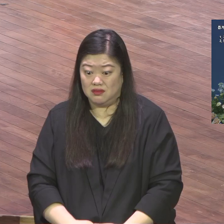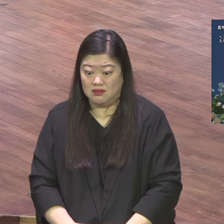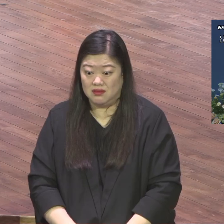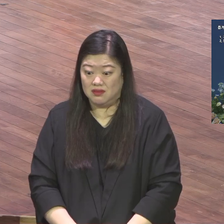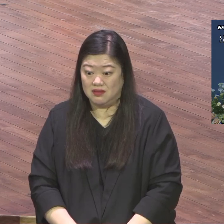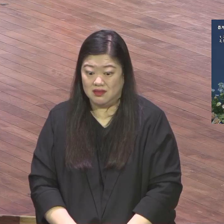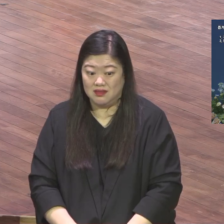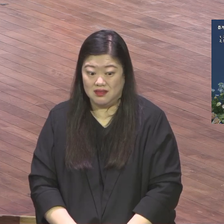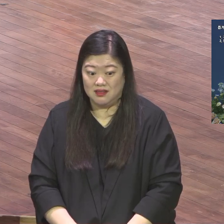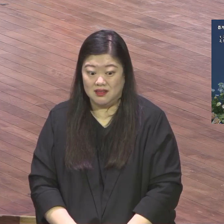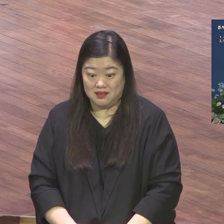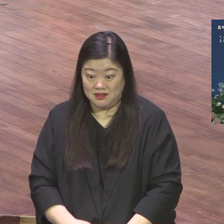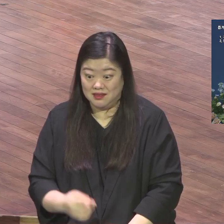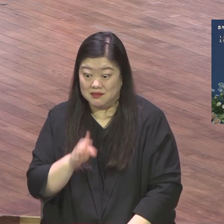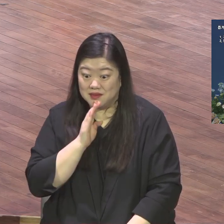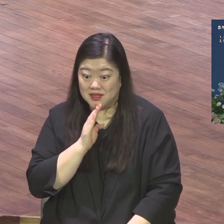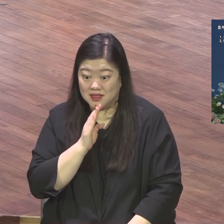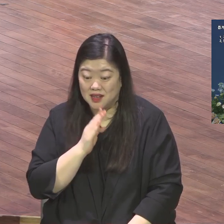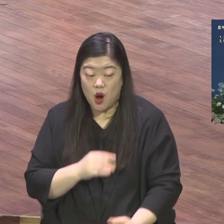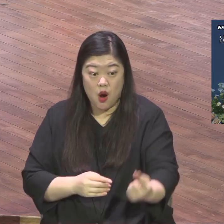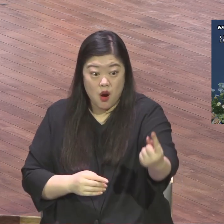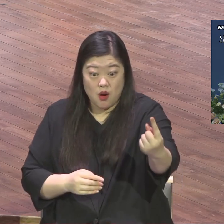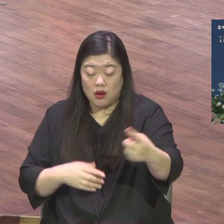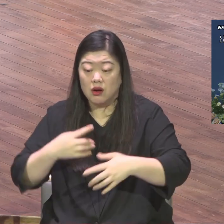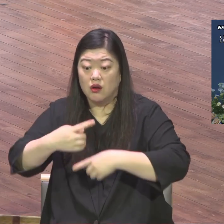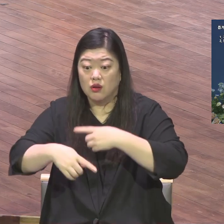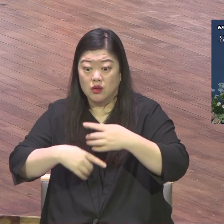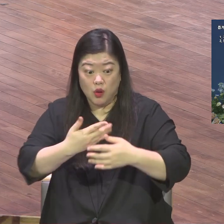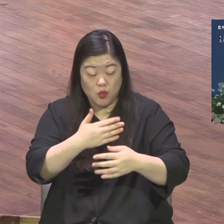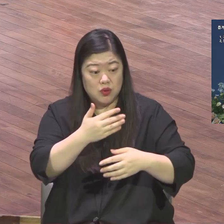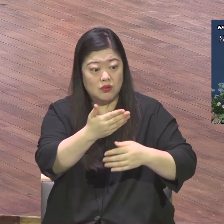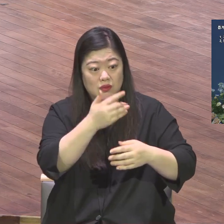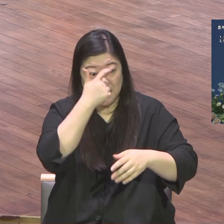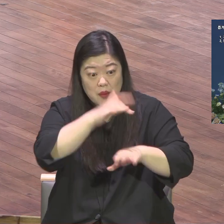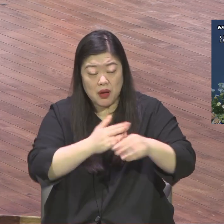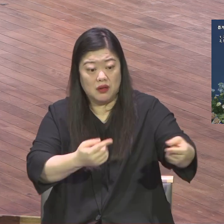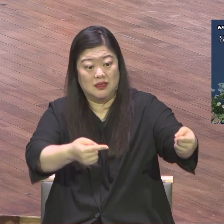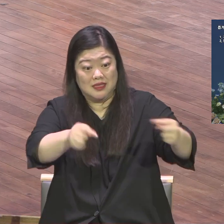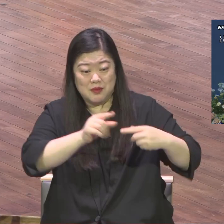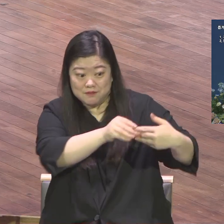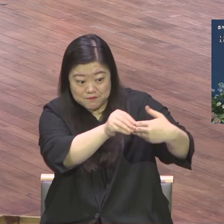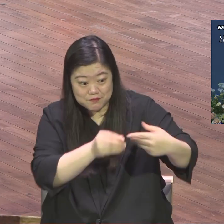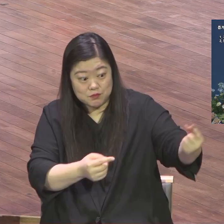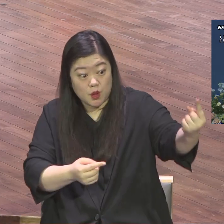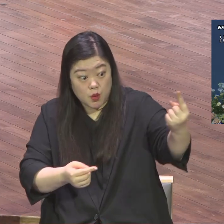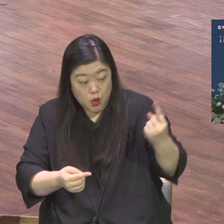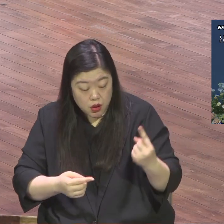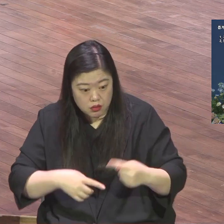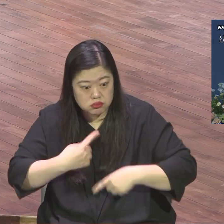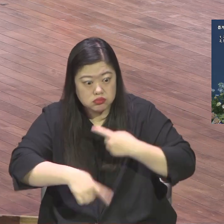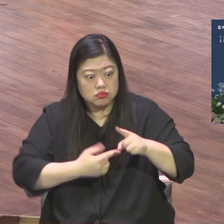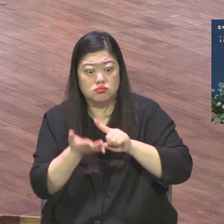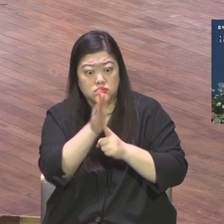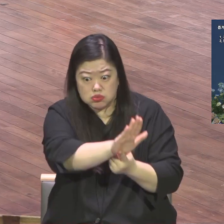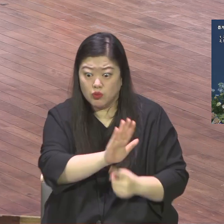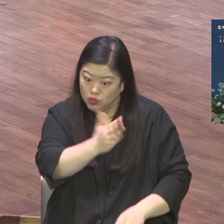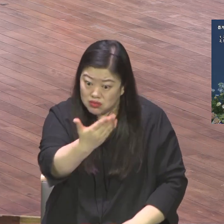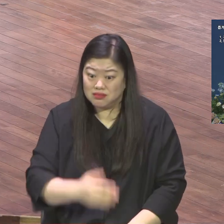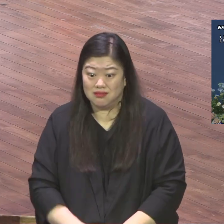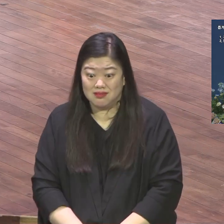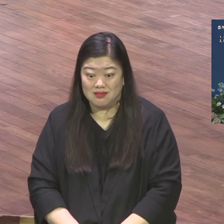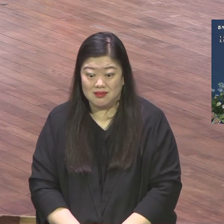된단 말이야. 오기만 하면 되도록 다 해놨다 여러분. 자 그래서 참복음 진리를 믿고 안다고